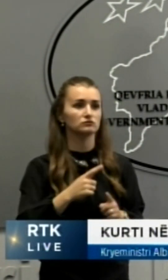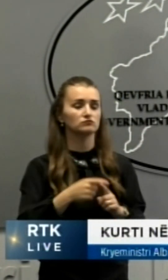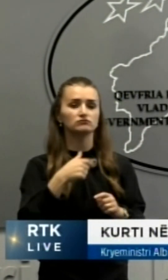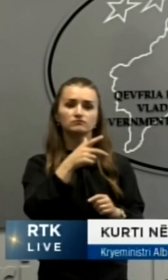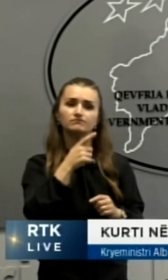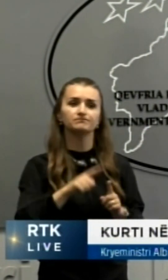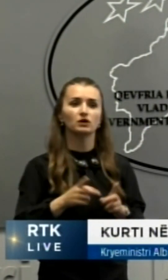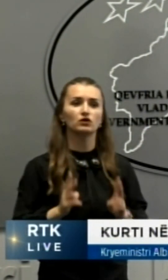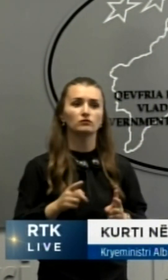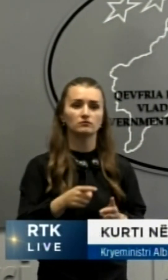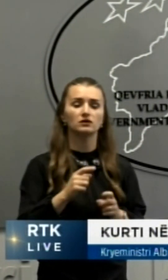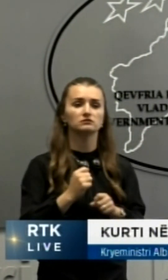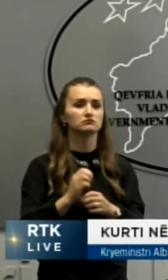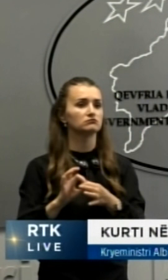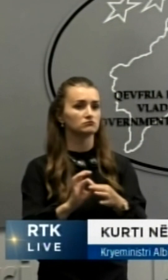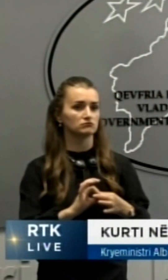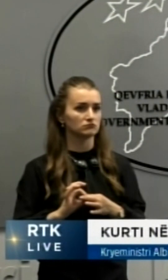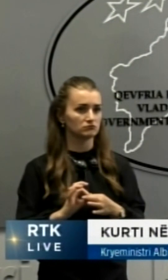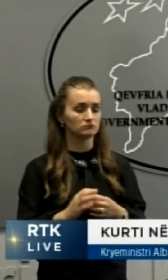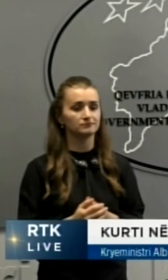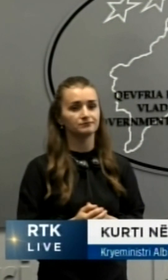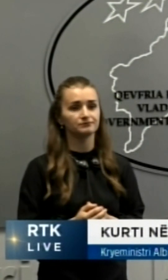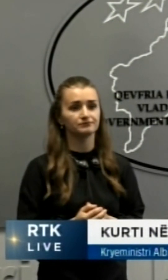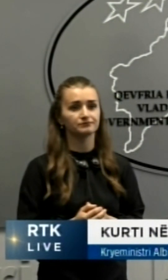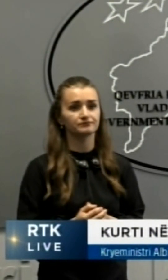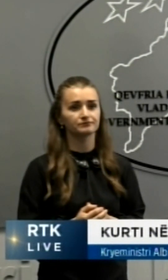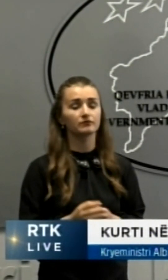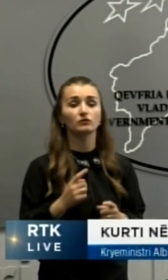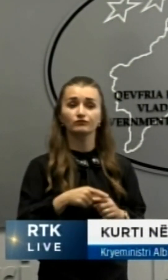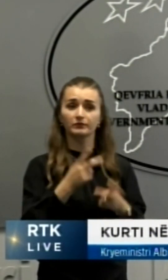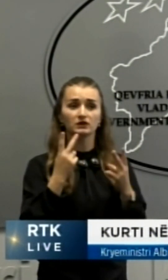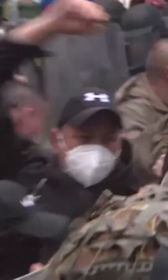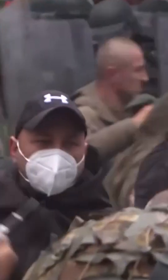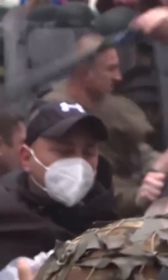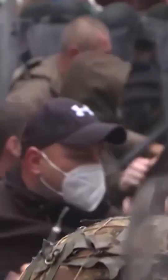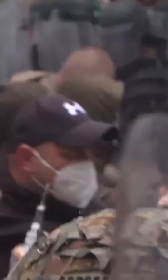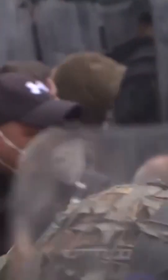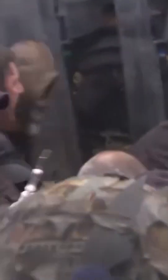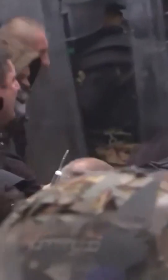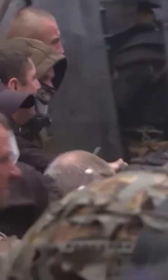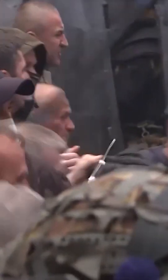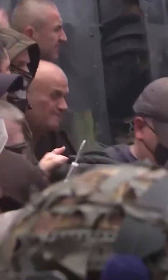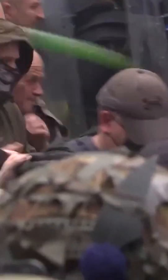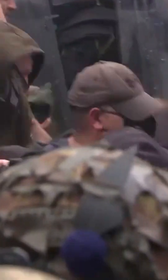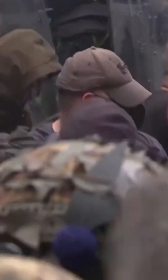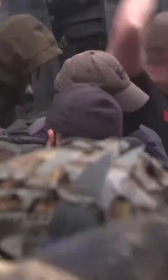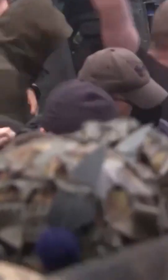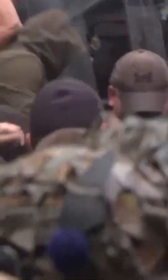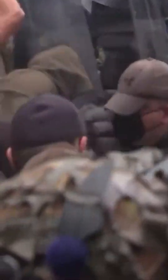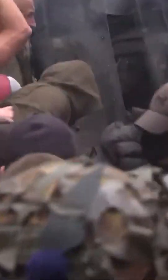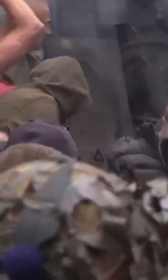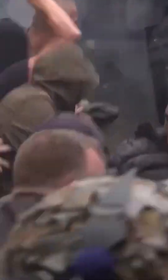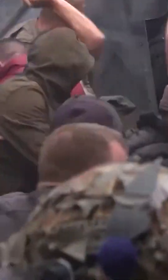Pra, deeskalim dhe normalizim. Kurti bëri të ditur se propozimi që u ka dorëzuar partnerëve përmban 5 pika mes të